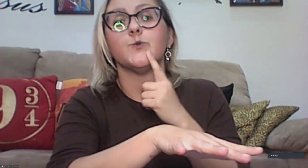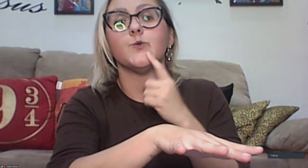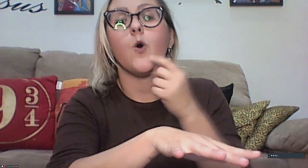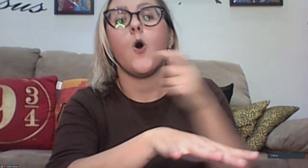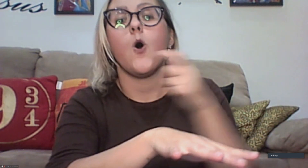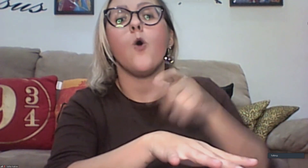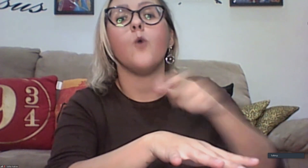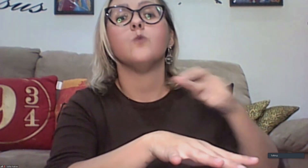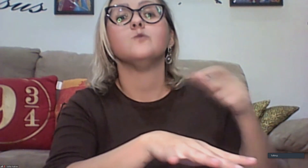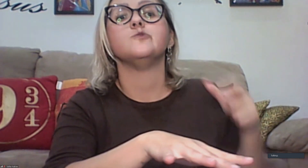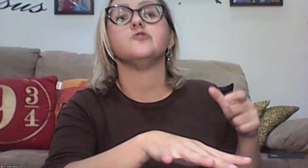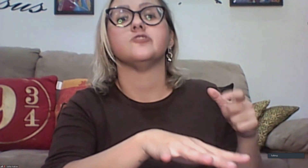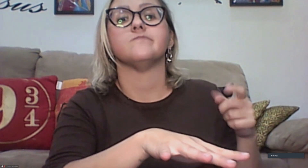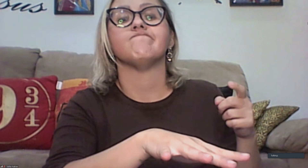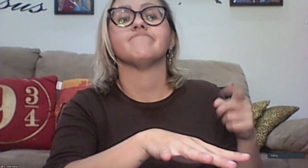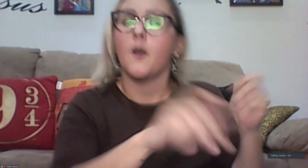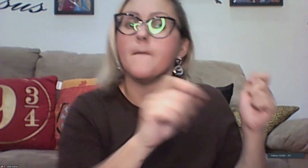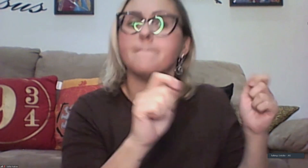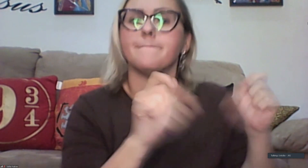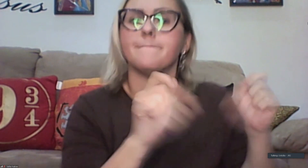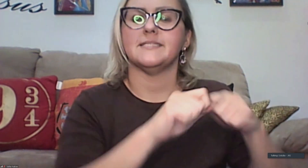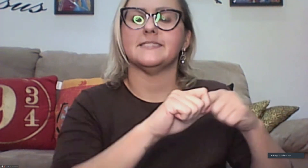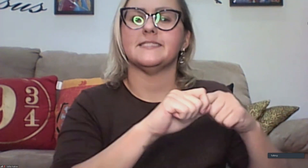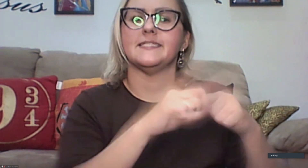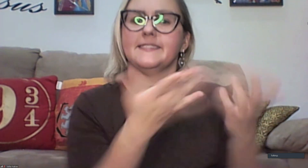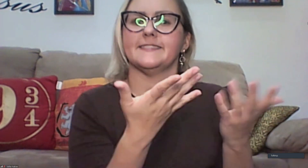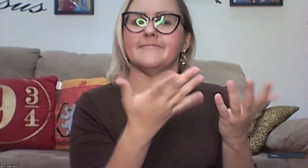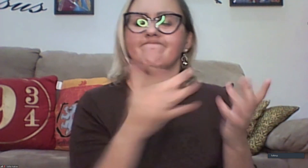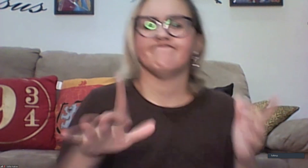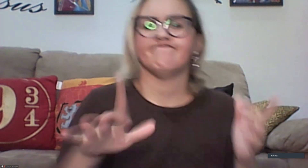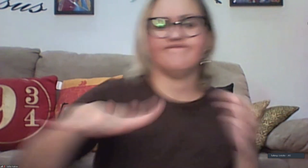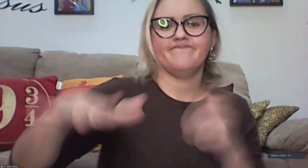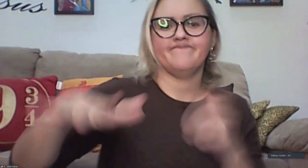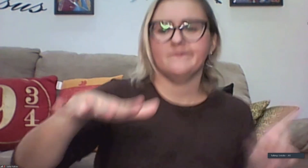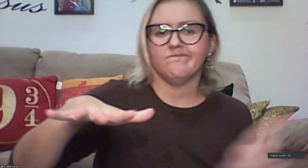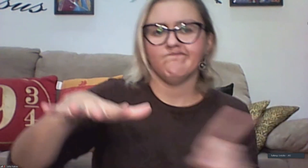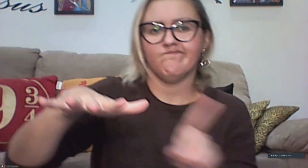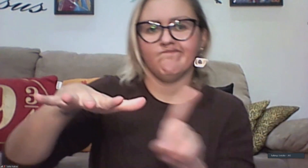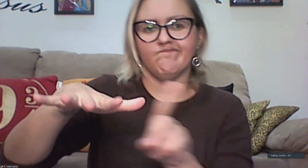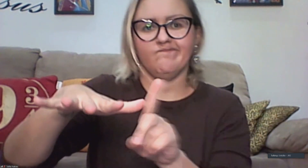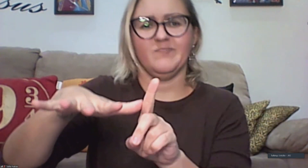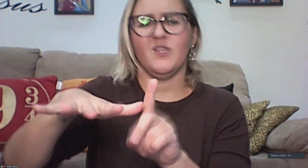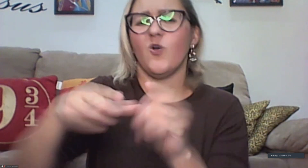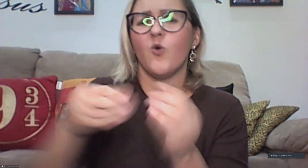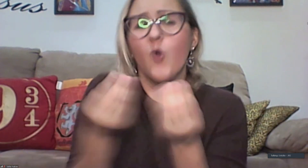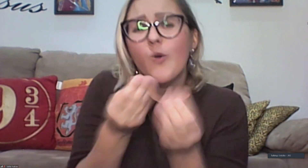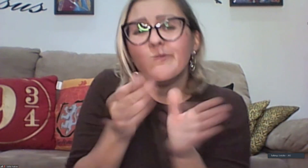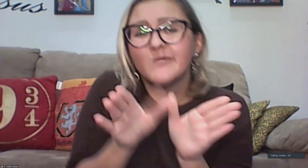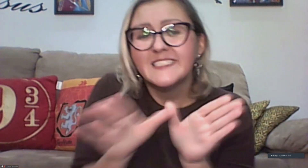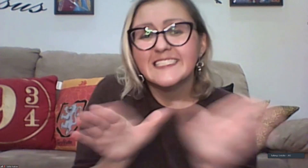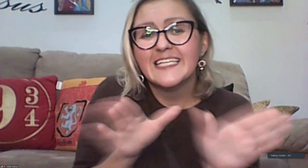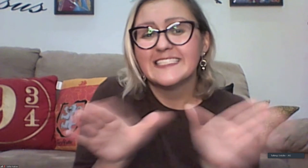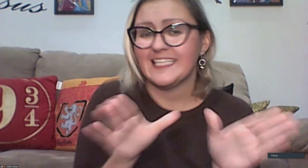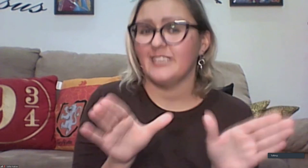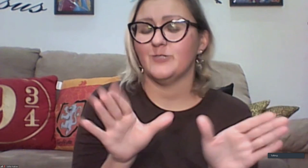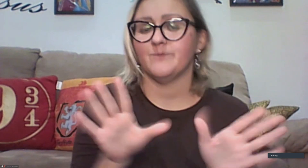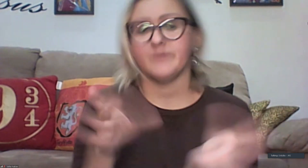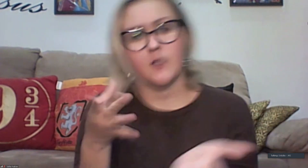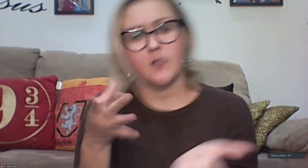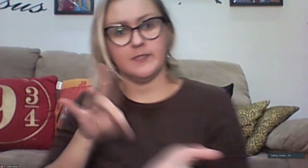do ambiente onde ele vive, no ambiente de estudo do surdo. Então, ele precisa